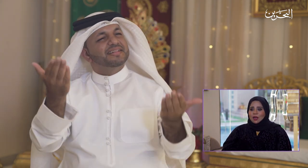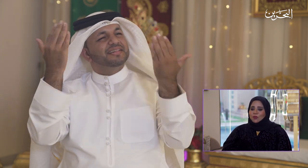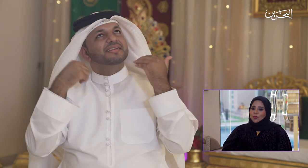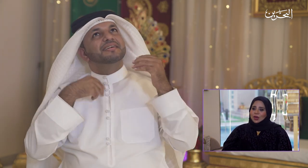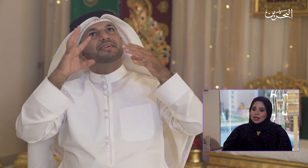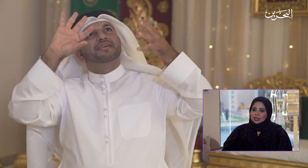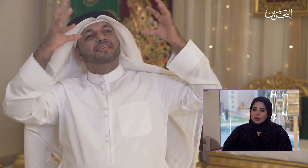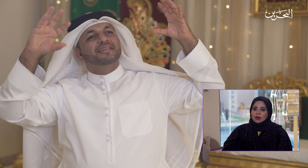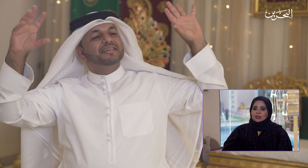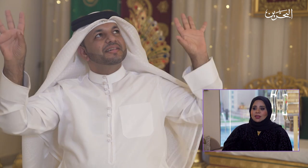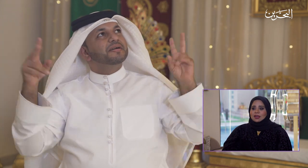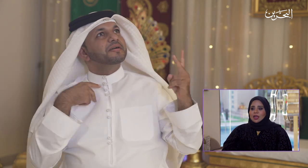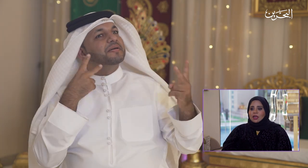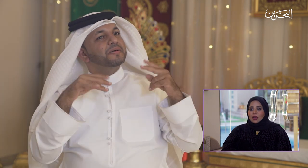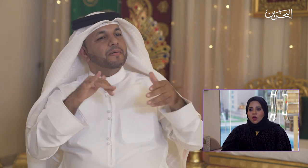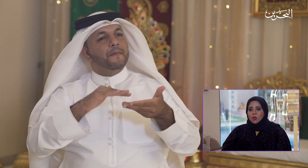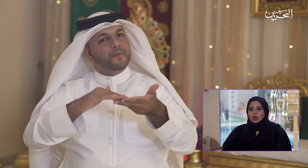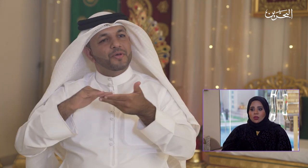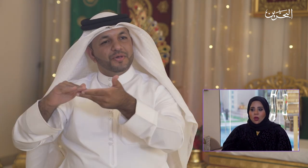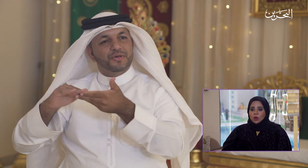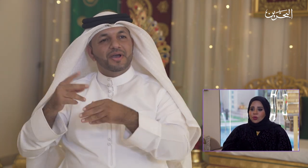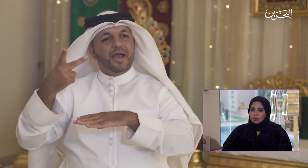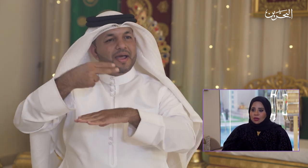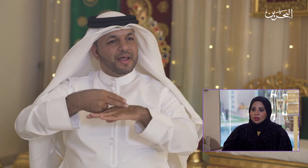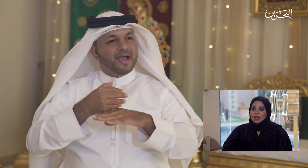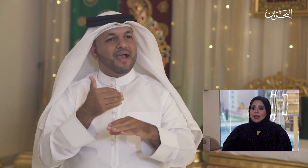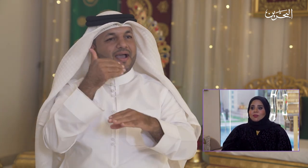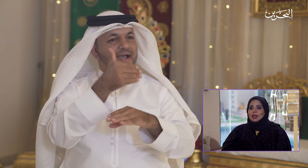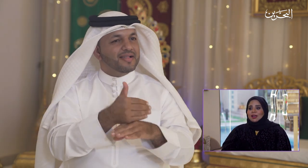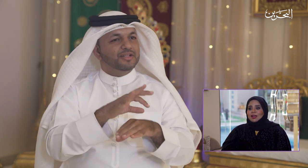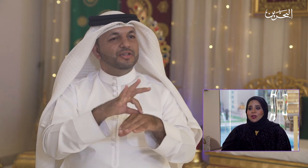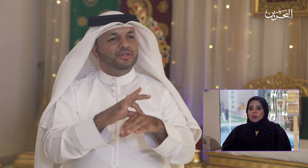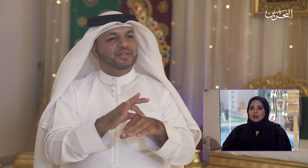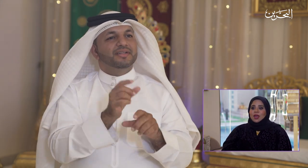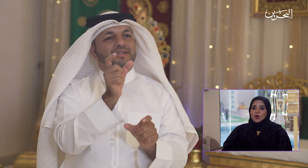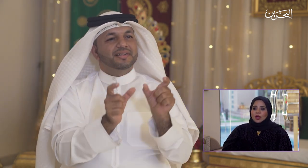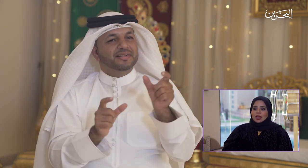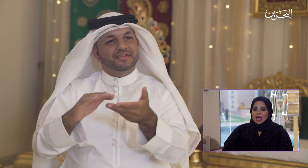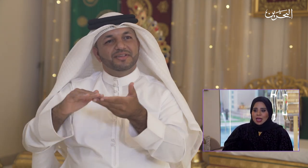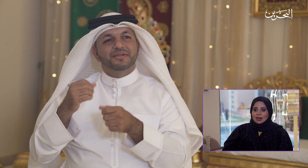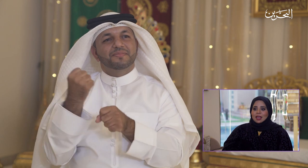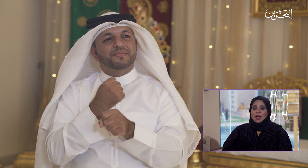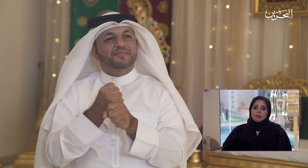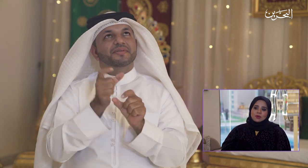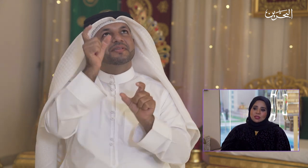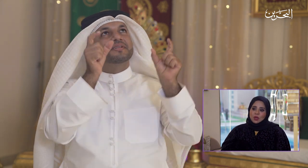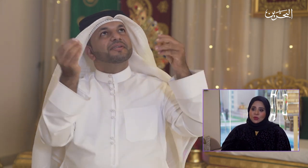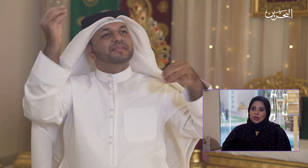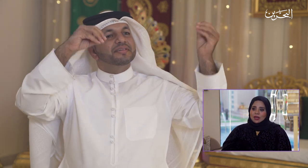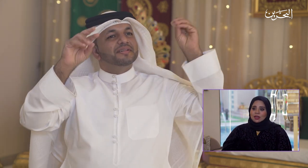السعف ومع الليتات، كان هو يطالع وينبهر. فعقب إنه هو الأهل حبوا يساعدونه، إنه